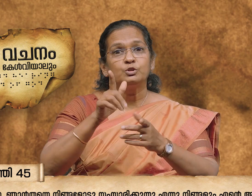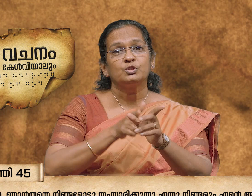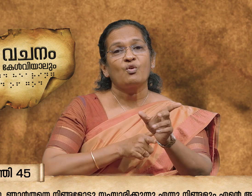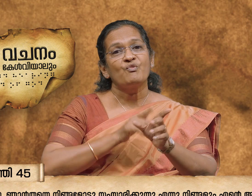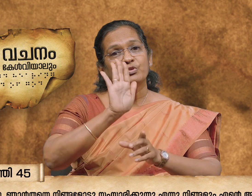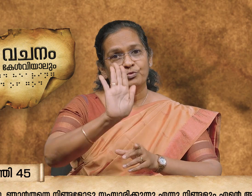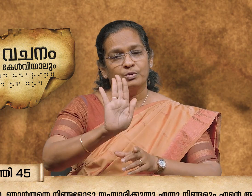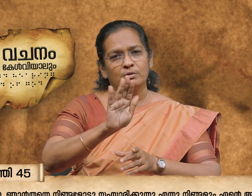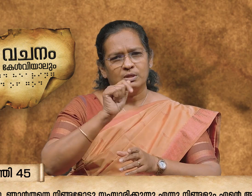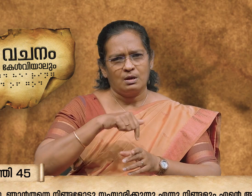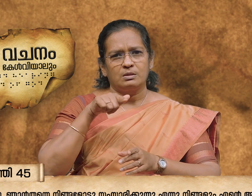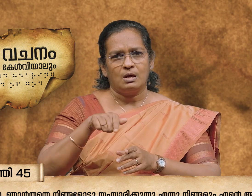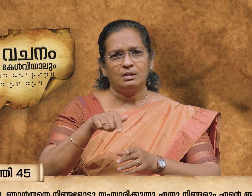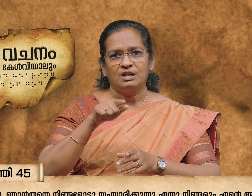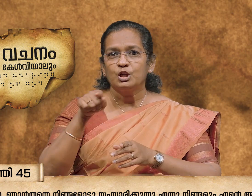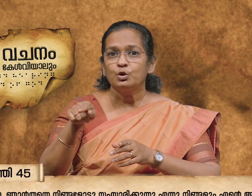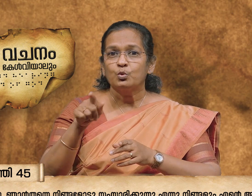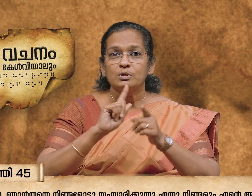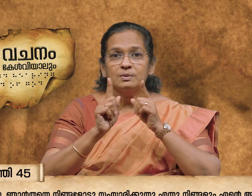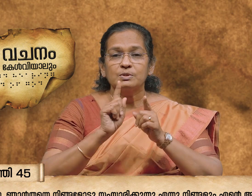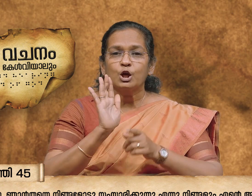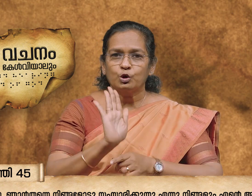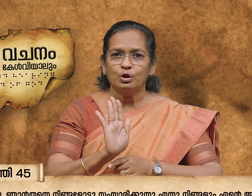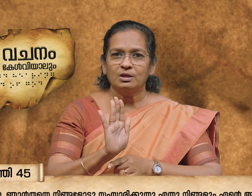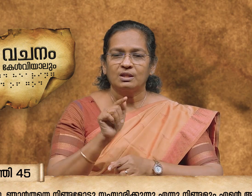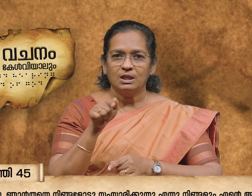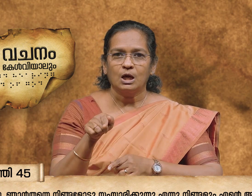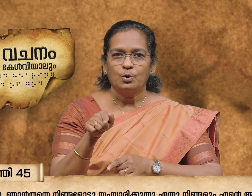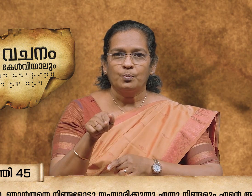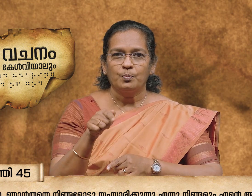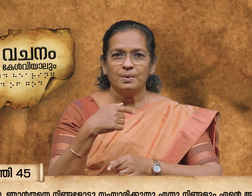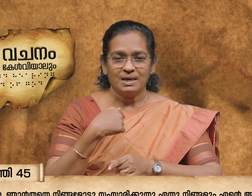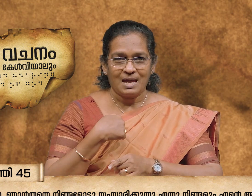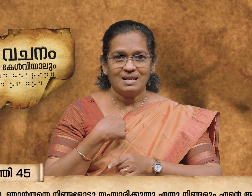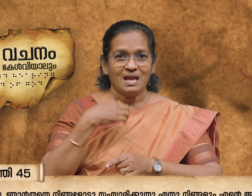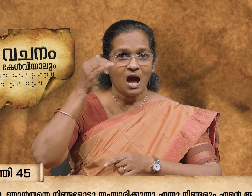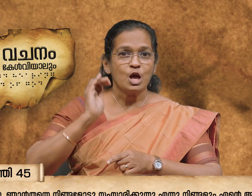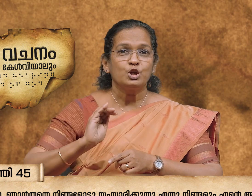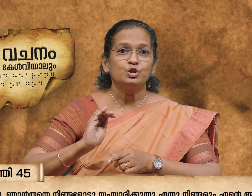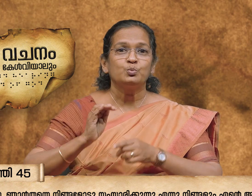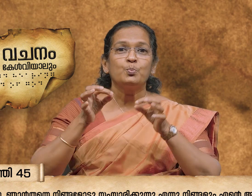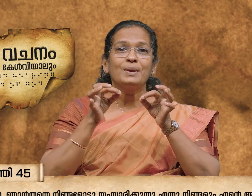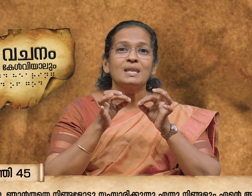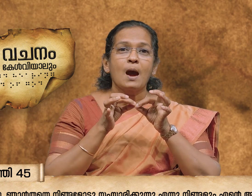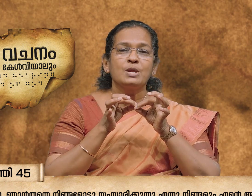തന്നെ നിങ്ങളോട് സംസാരിക്കുന്നു എന്ന് നിങ്ങളും എൻ്റെ അനുജൻ ബെന്യാമീനും കണ്ണാലെ